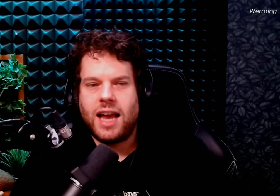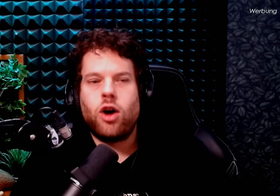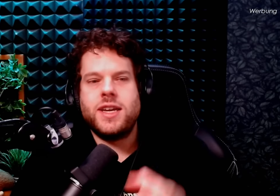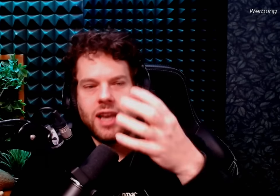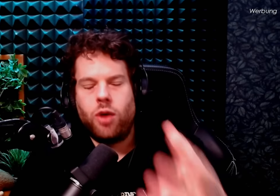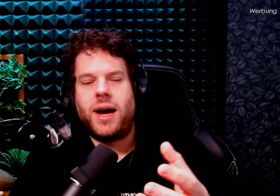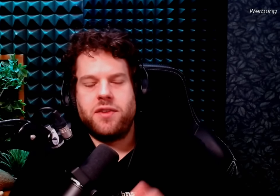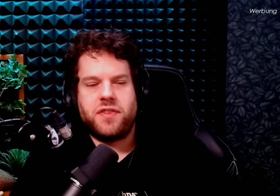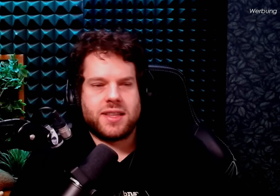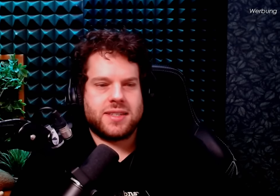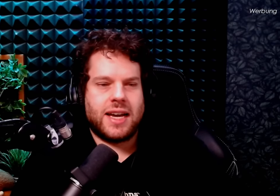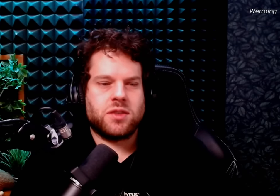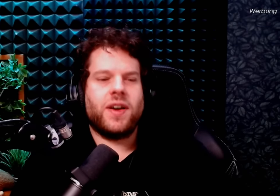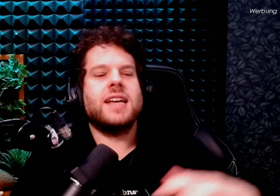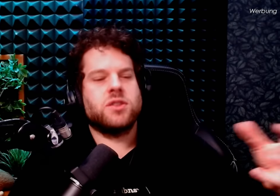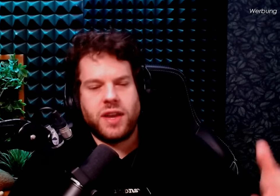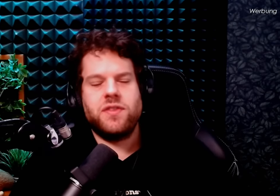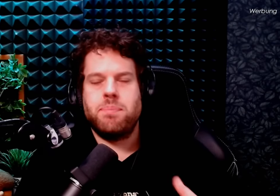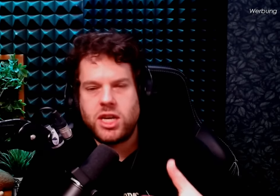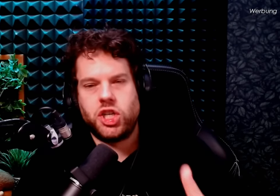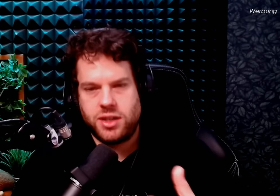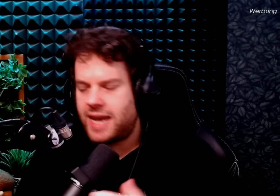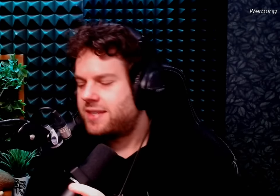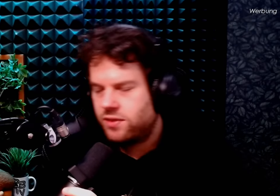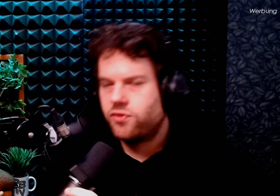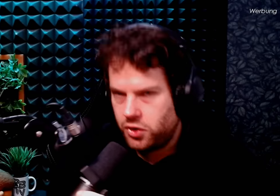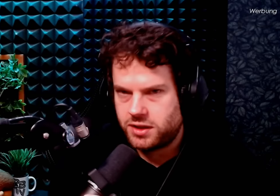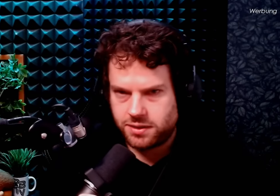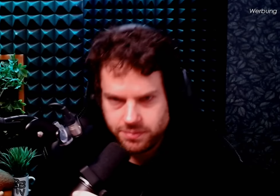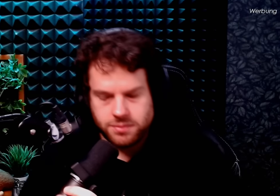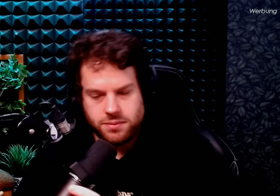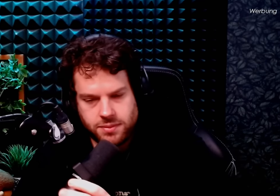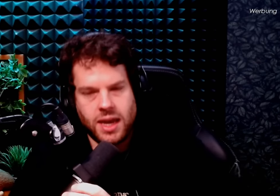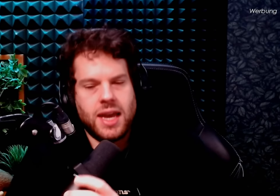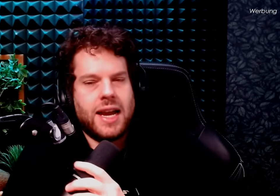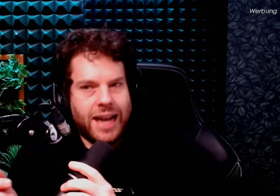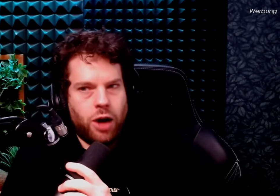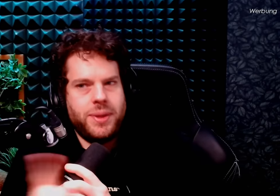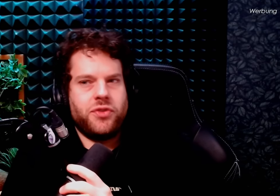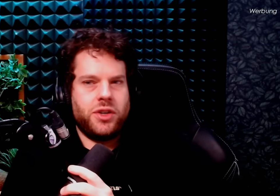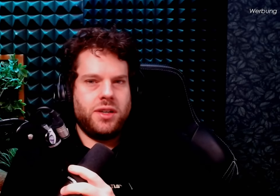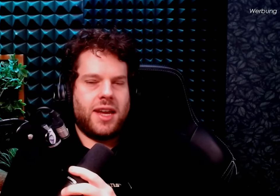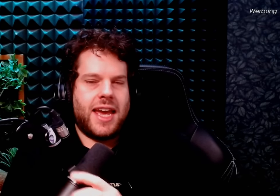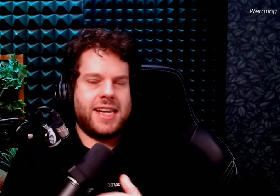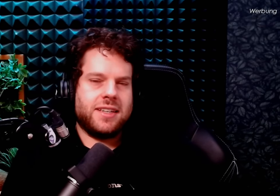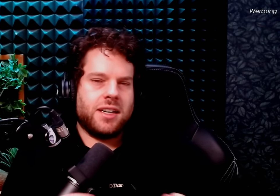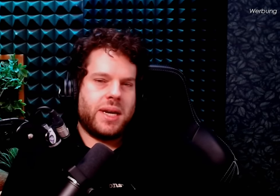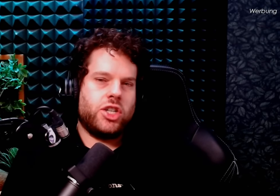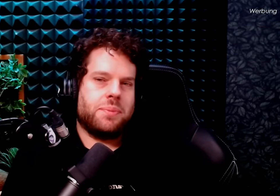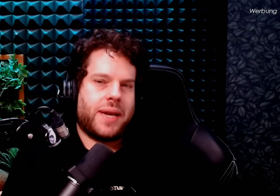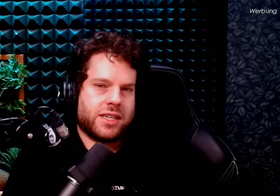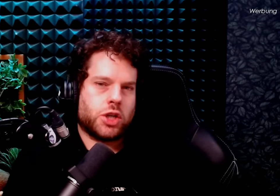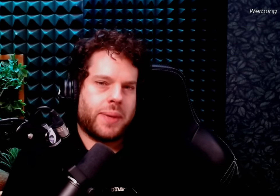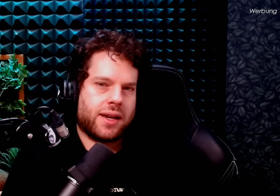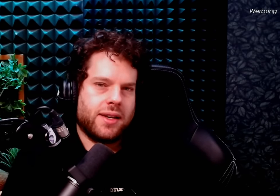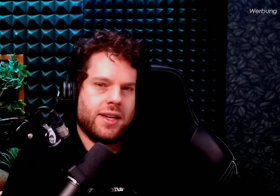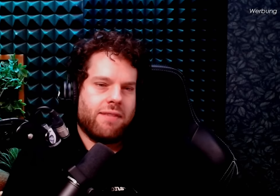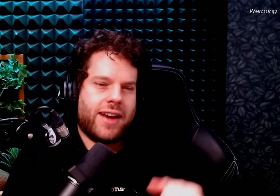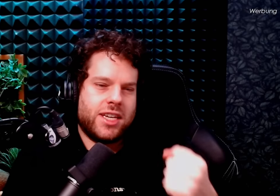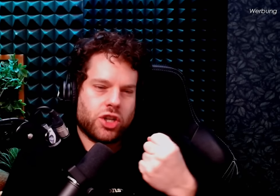Ich glaube einfach, also wenn wir Menschen essen würden, glaube ich würden ältere Menschen besser schmecken. Weil die